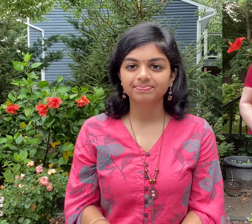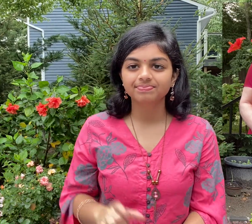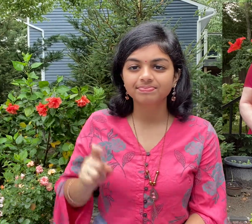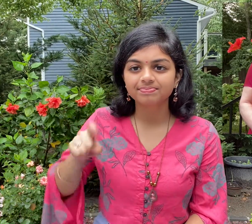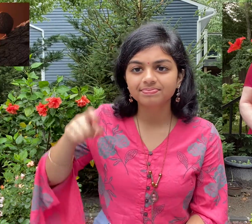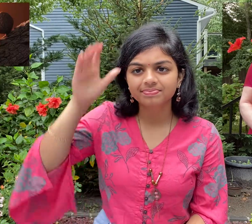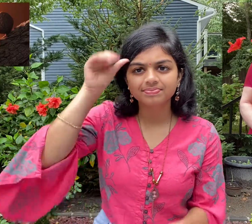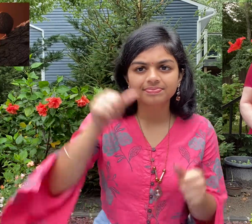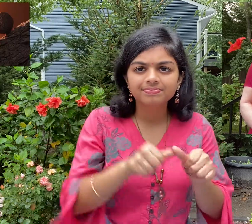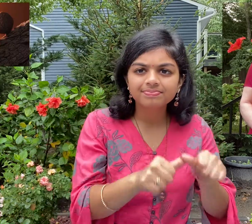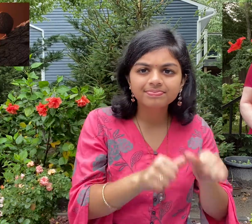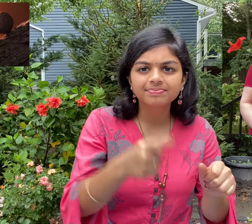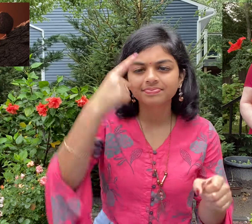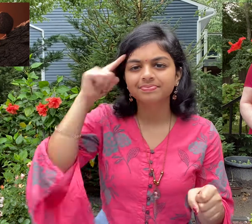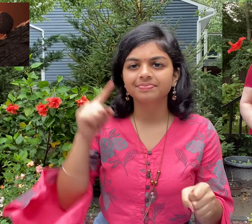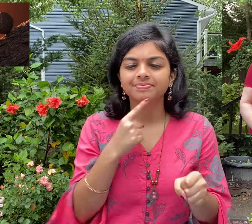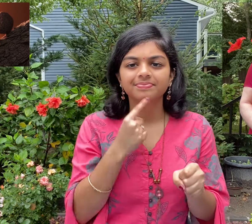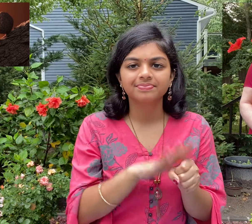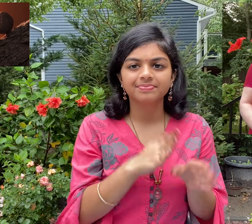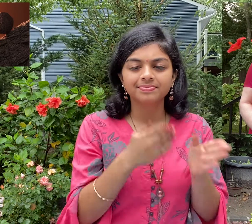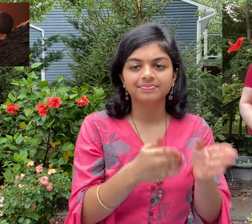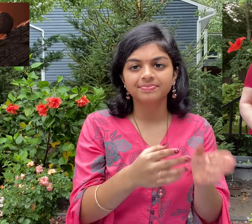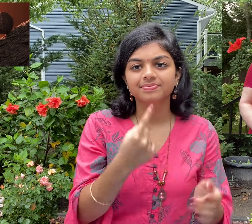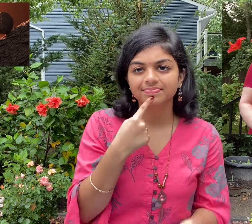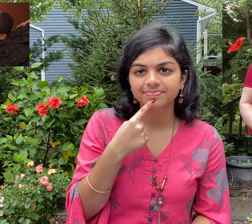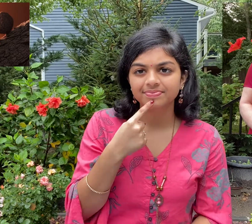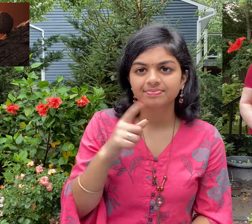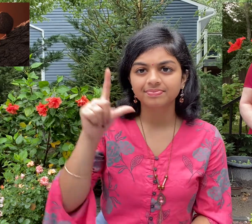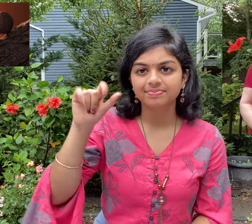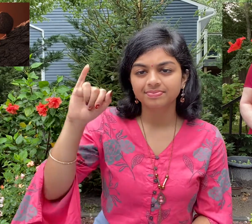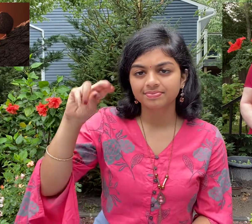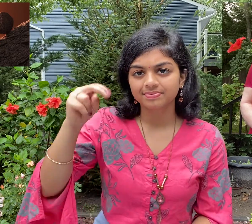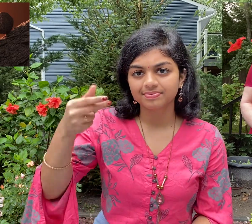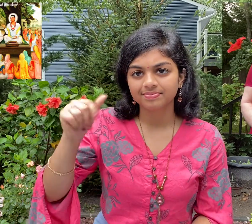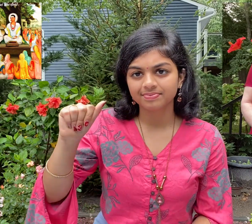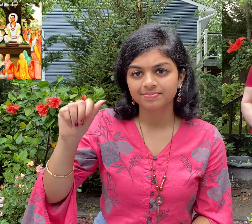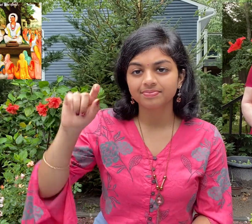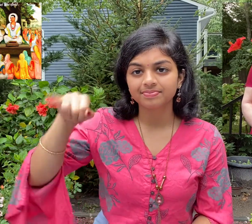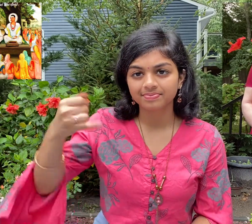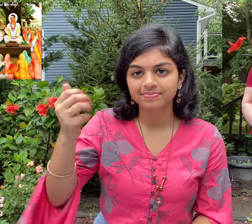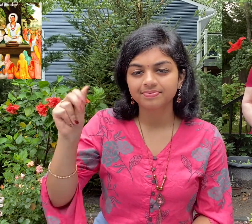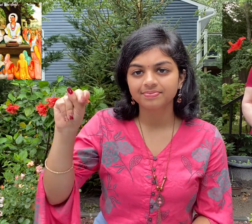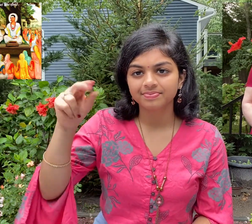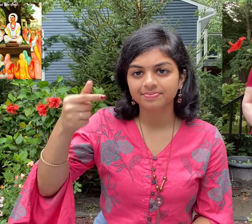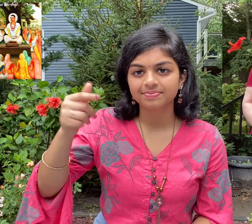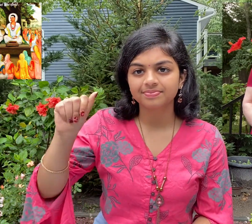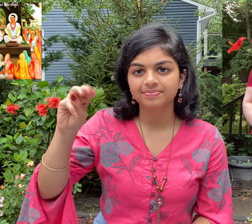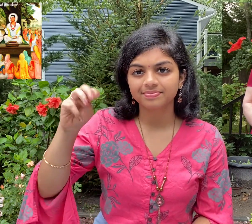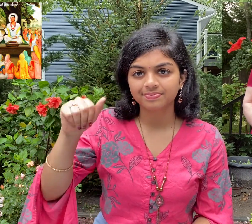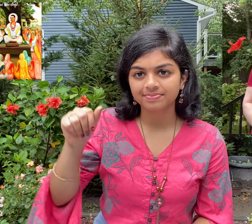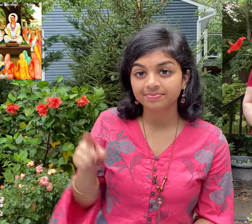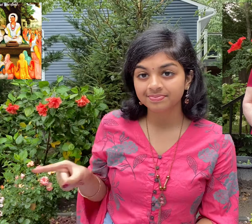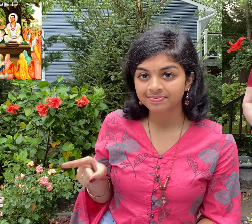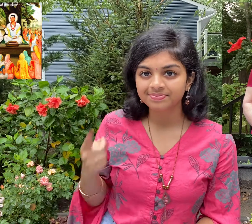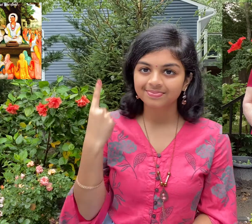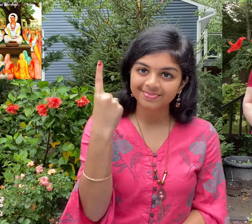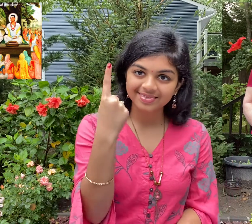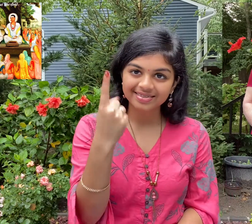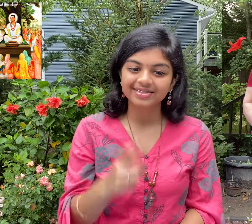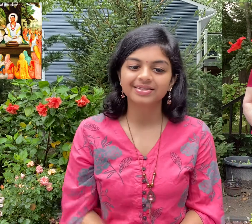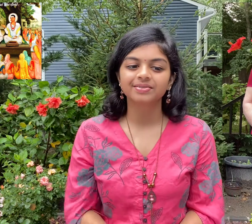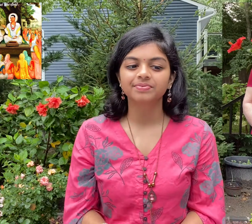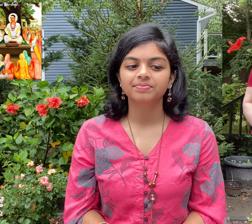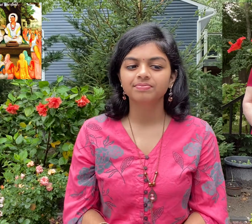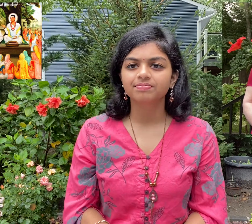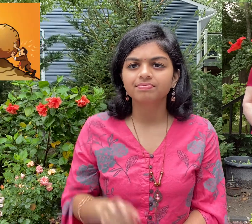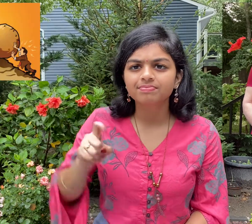Nimba. Chala, Beku, Sharanange Linga Jangama